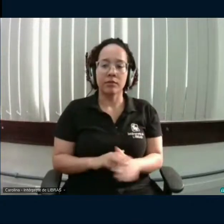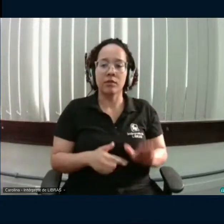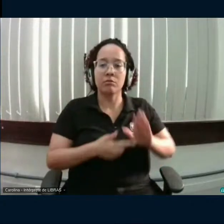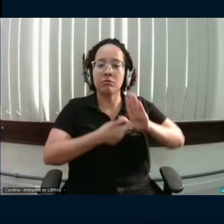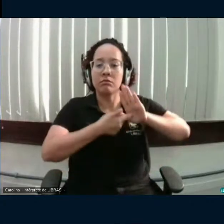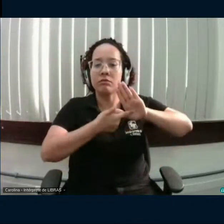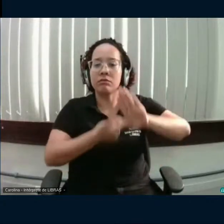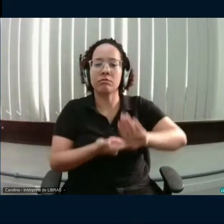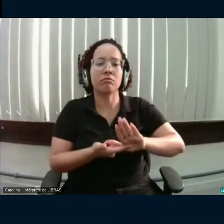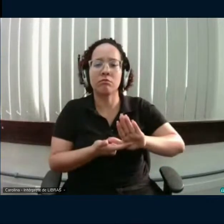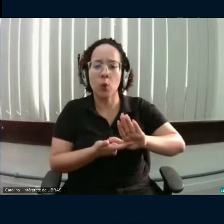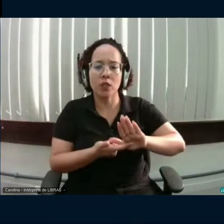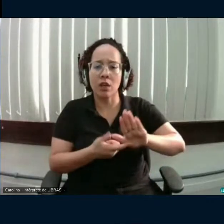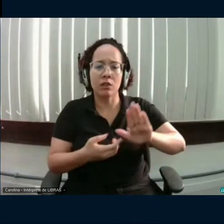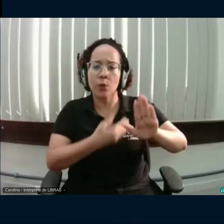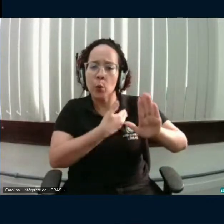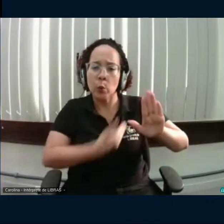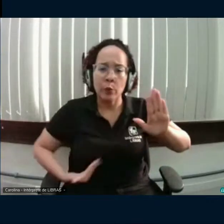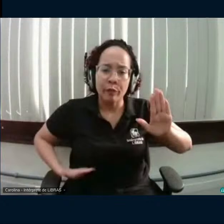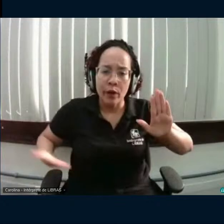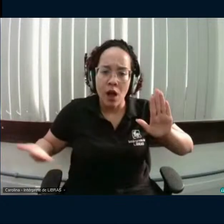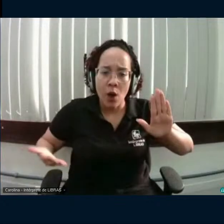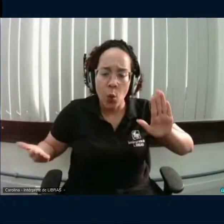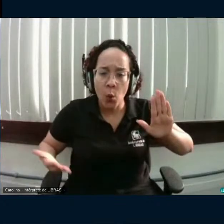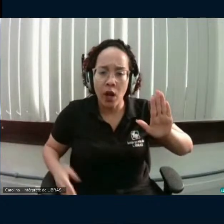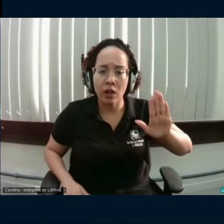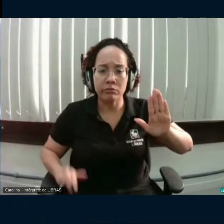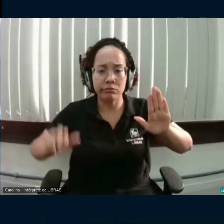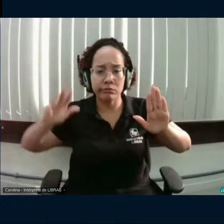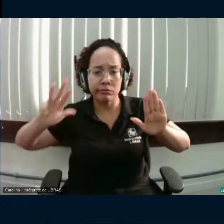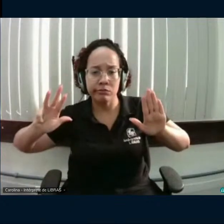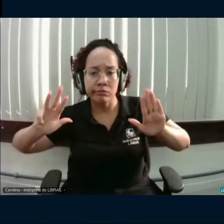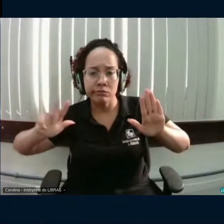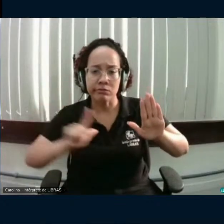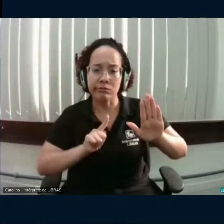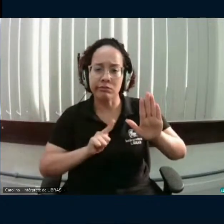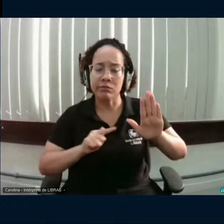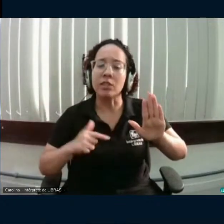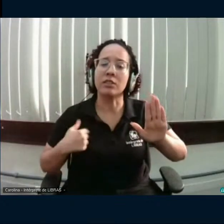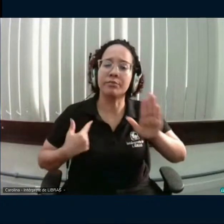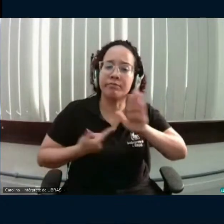Mostrando para o governo atual, para o governo Lula, né, de que a